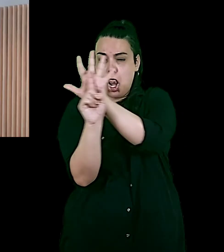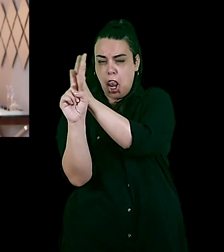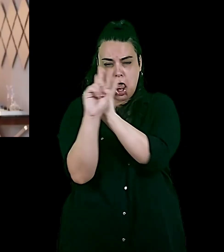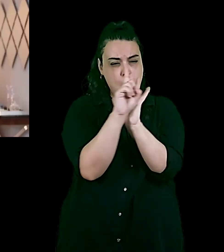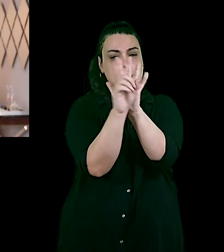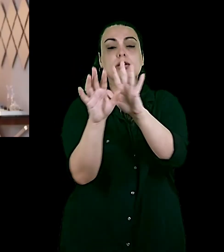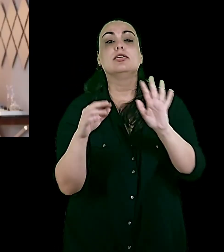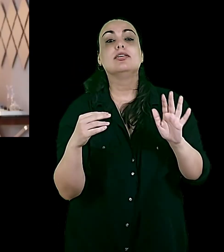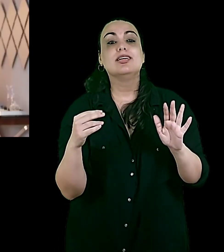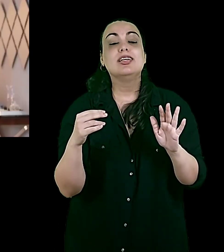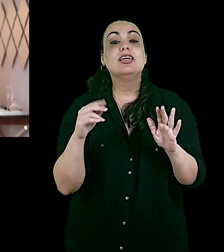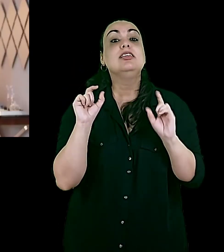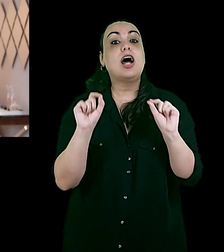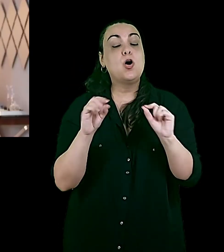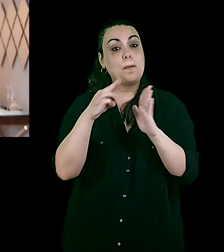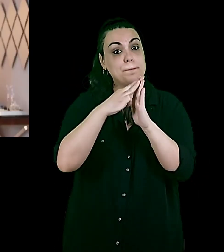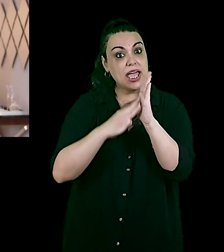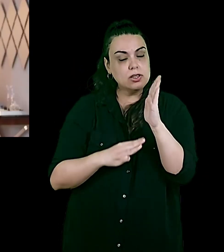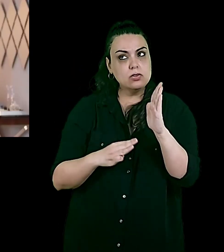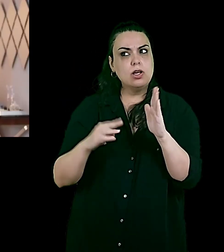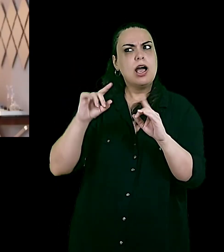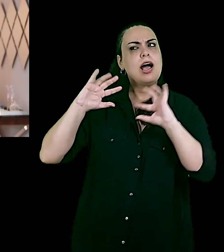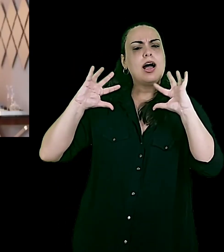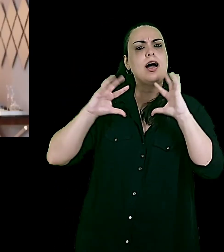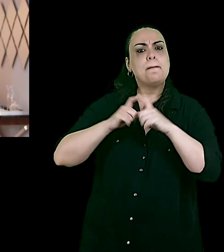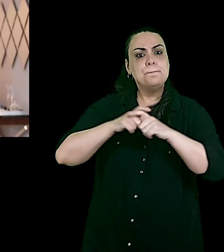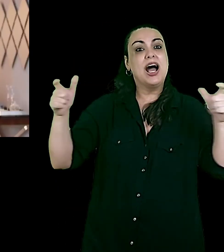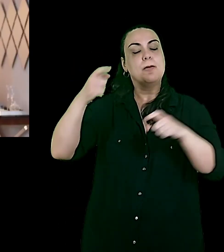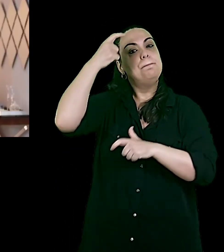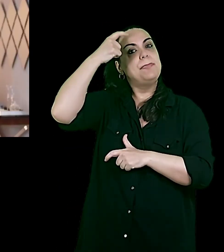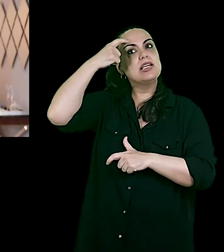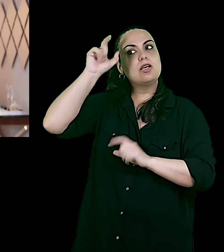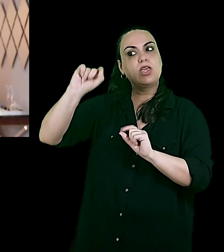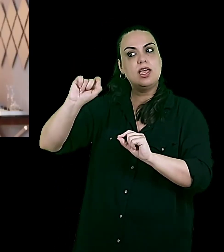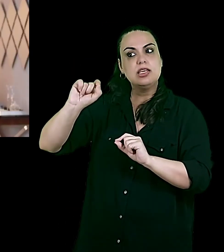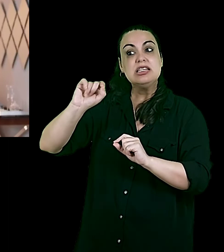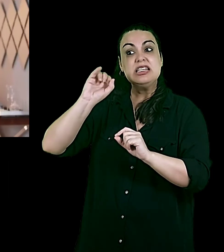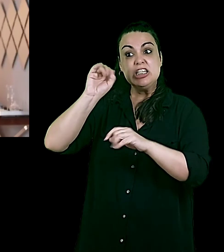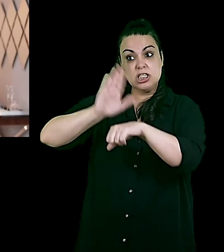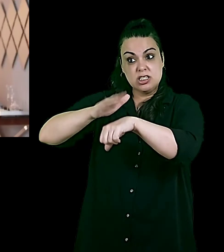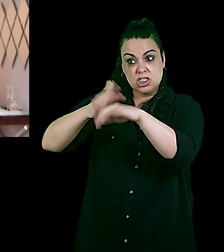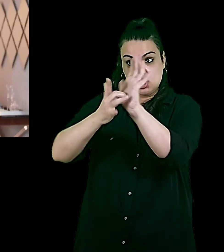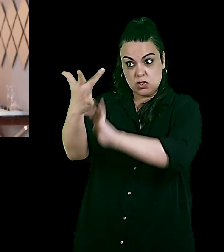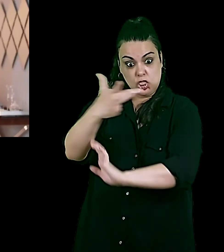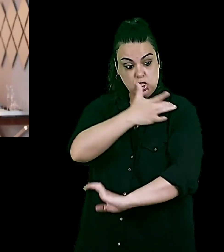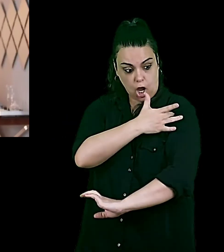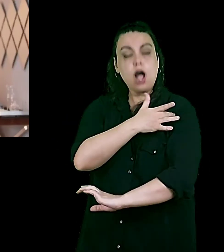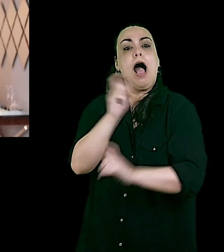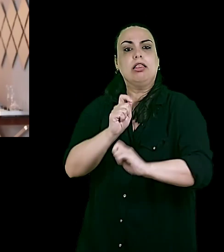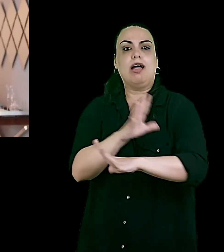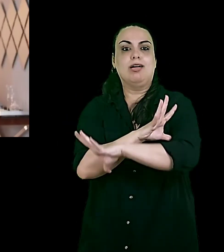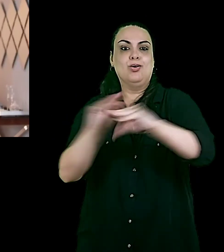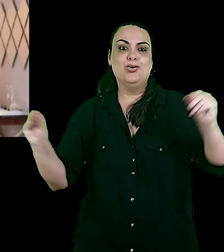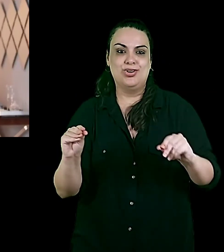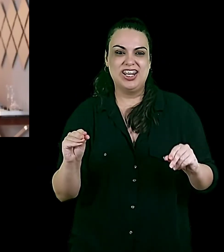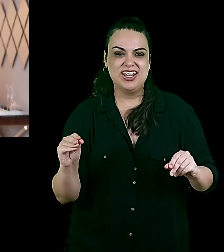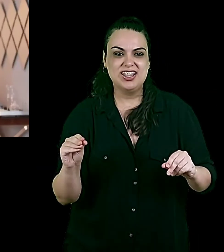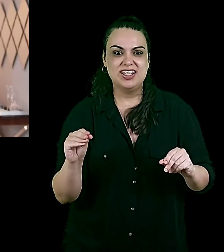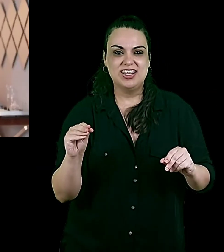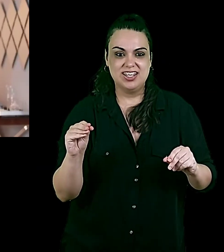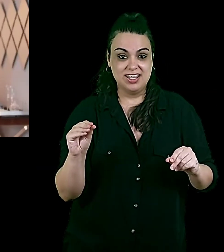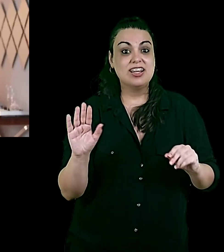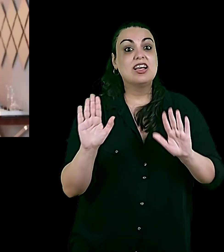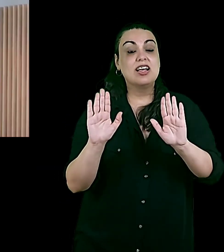ação. O método é esse, eu só posso ser curado se por Jesus eu for tocado, porque ele só vai curar aquele que